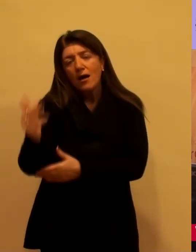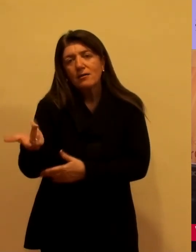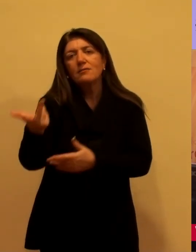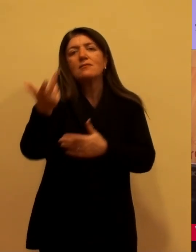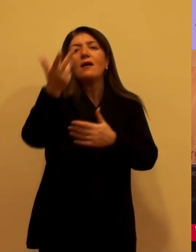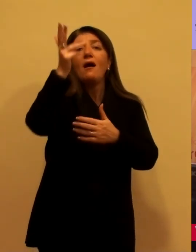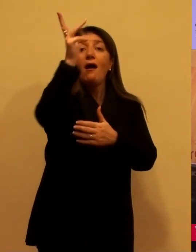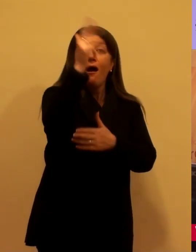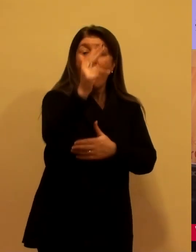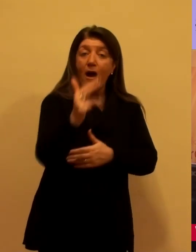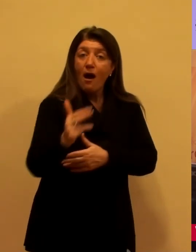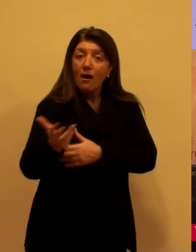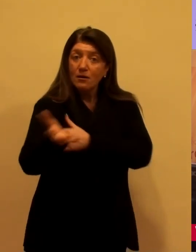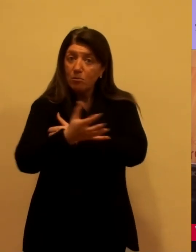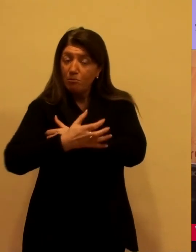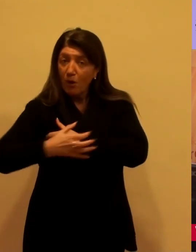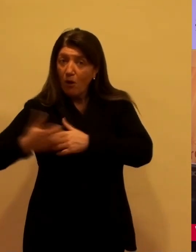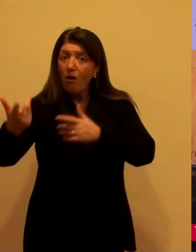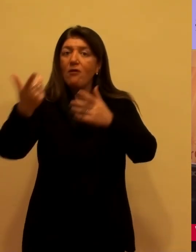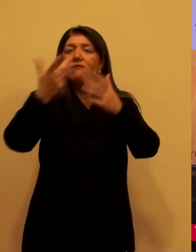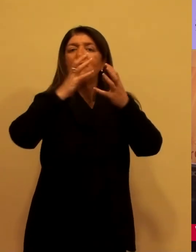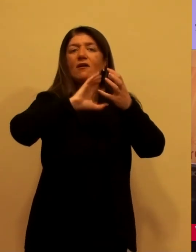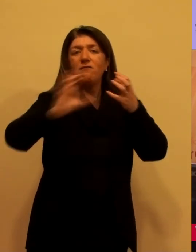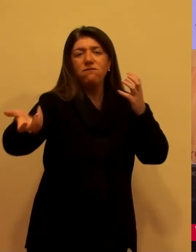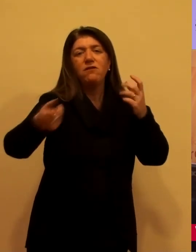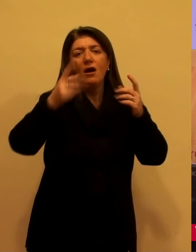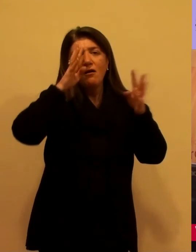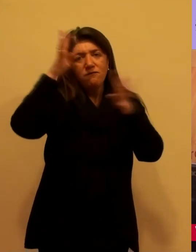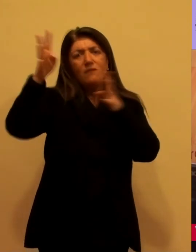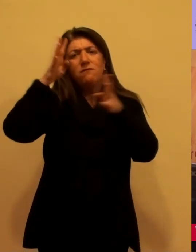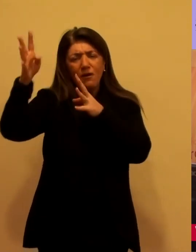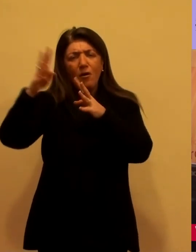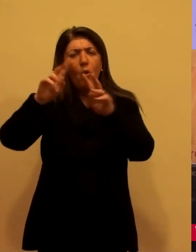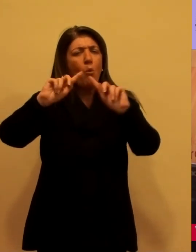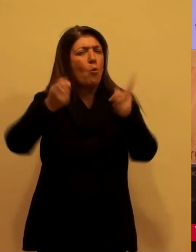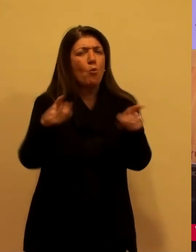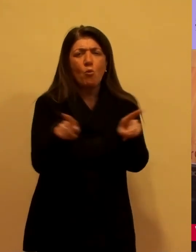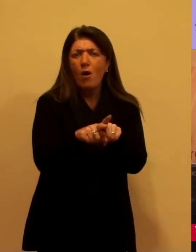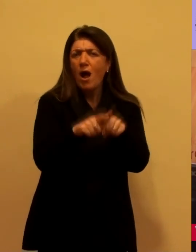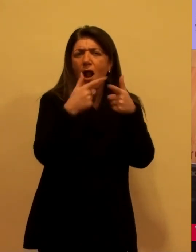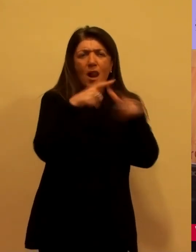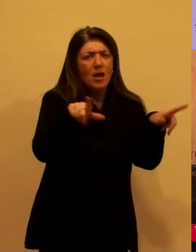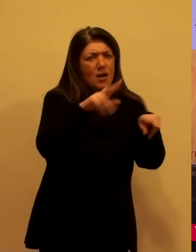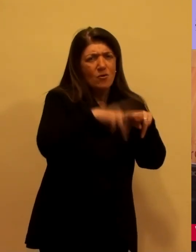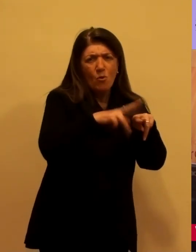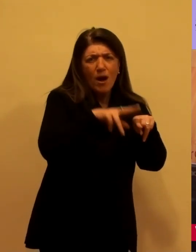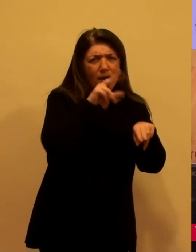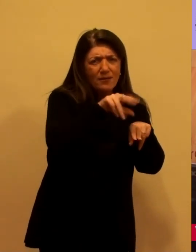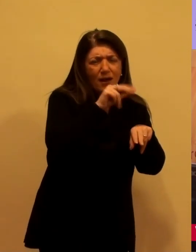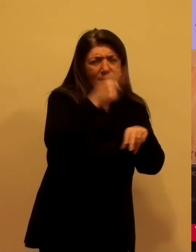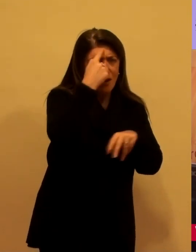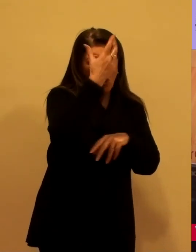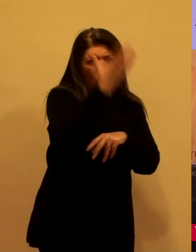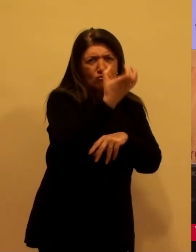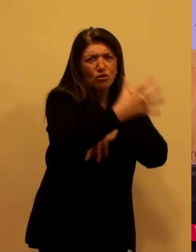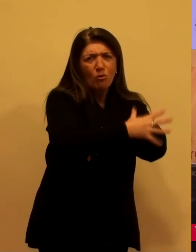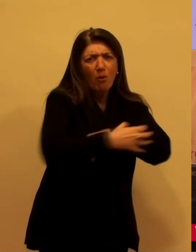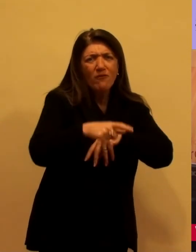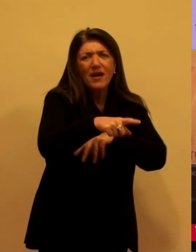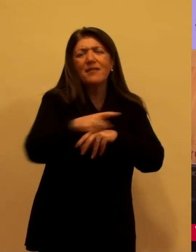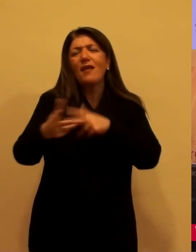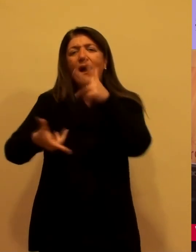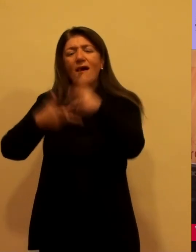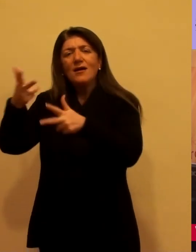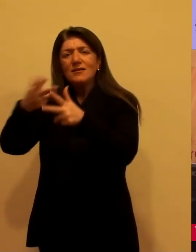su cui c'era anche un equivoco, così come c'è nella lingua italiana. Il concetto di povertà nella lingua dei segni